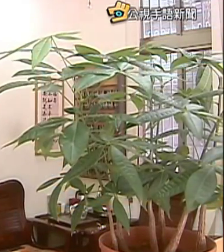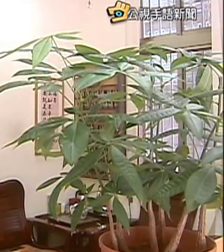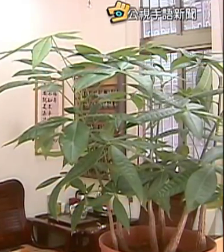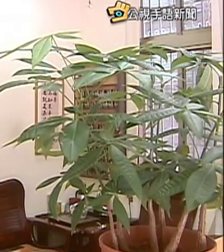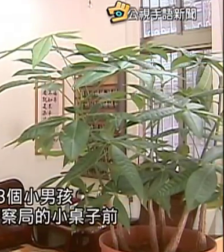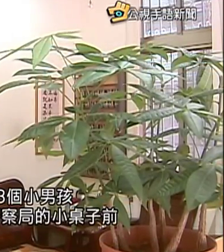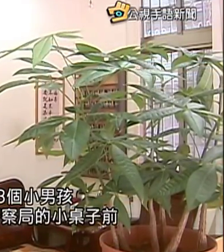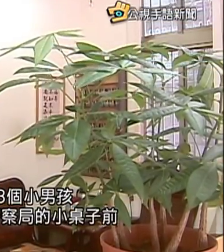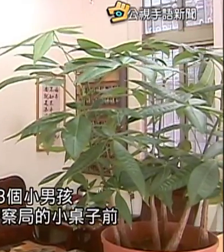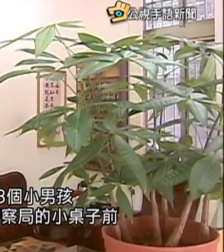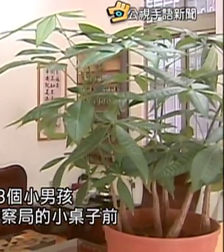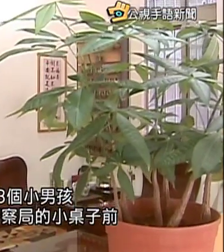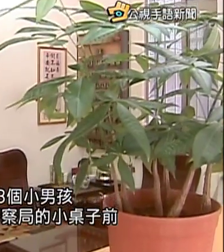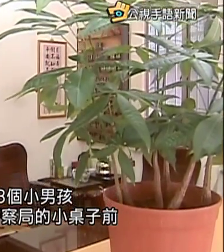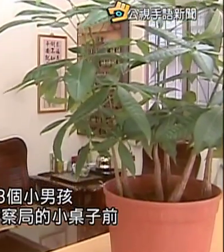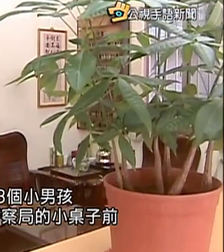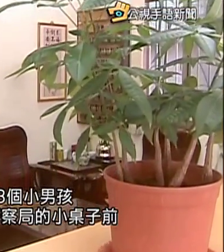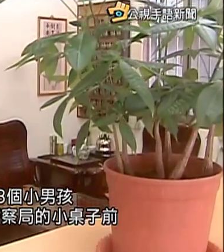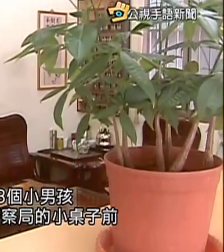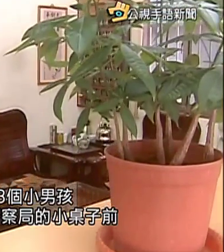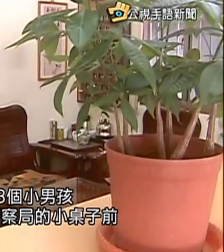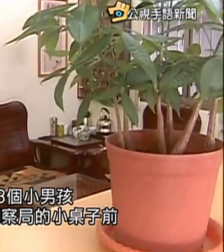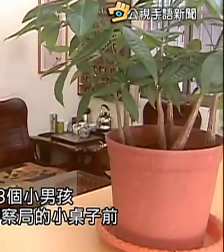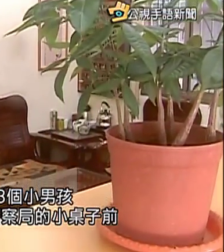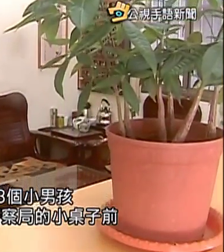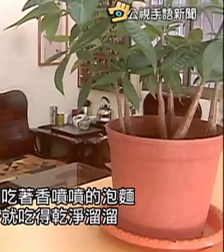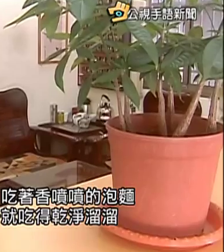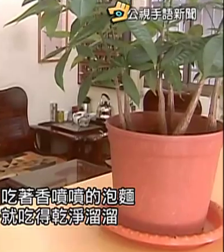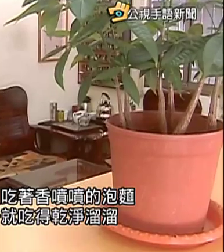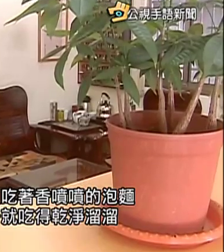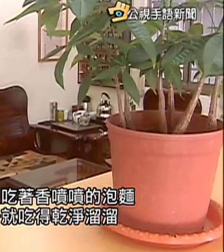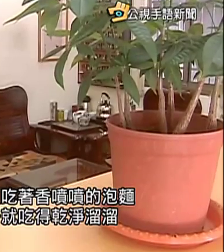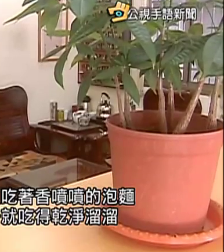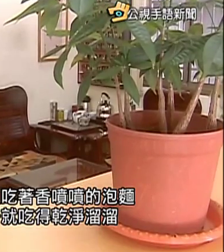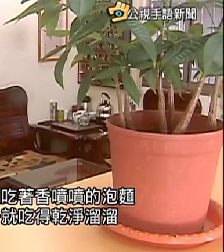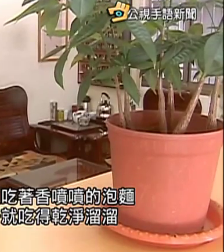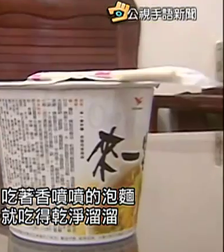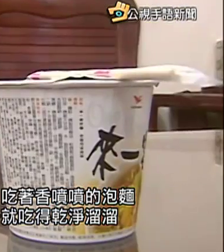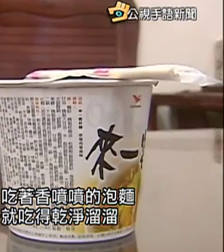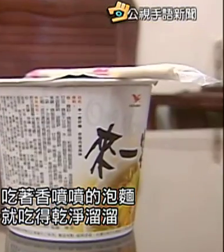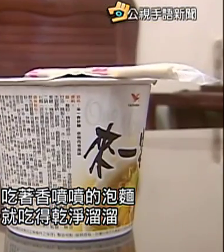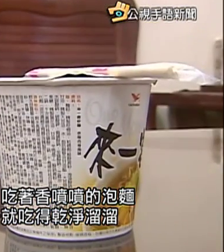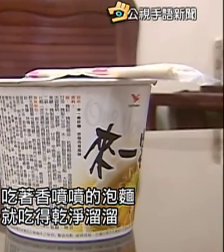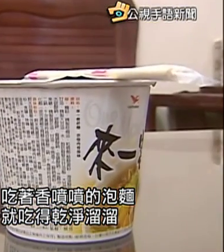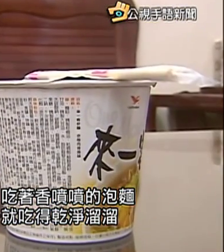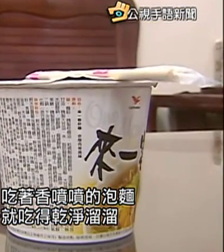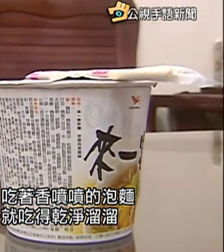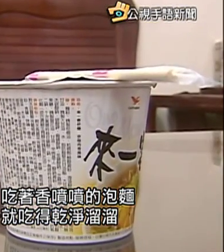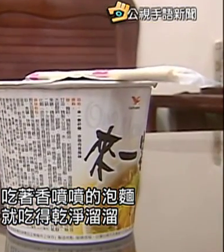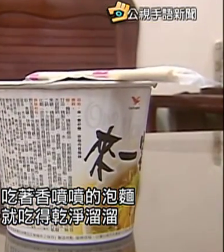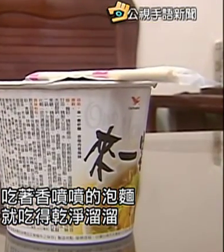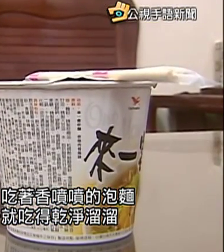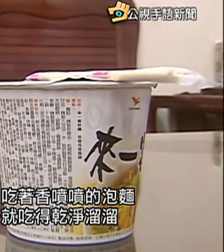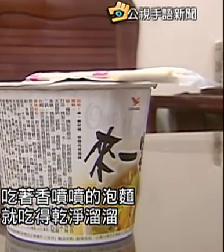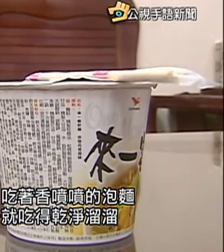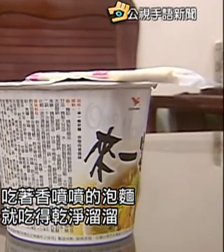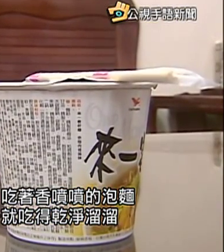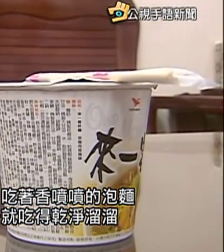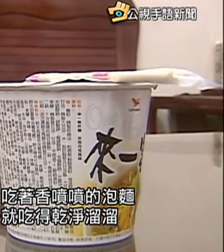3个小男孩坐在警局的小桌子前，大口大口吃着香喷喷的泡面，一下子就吃得干净溜溜。因为他